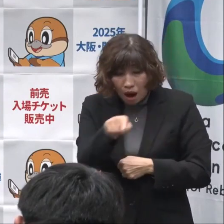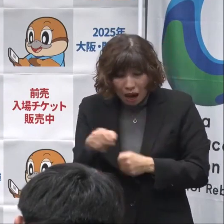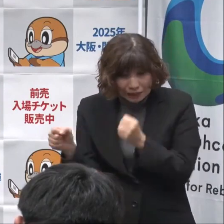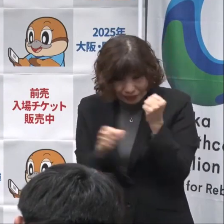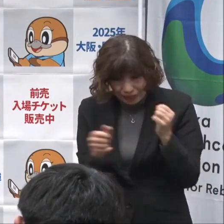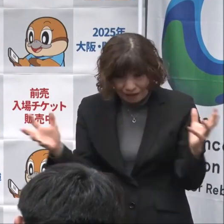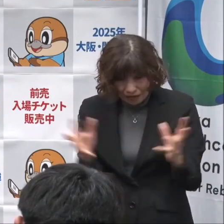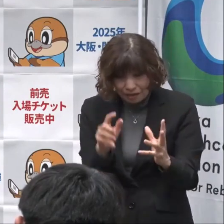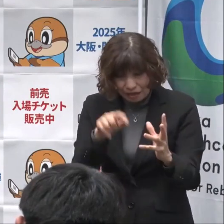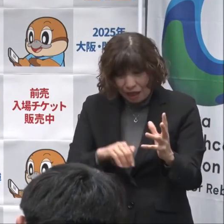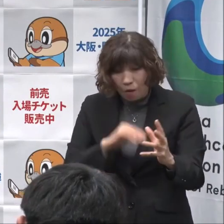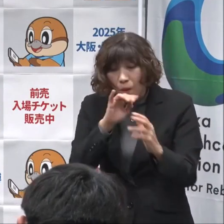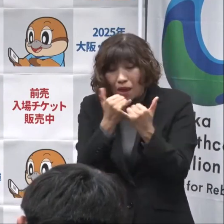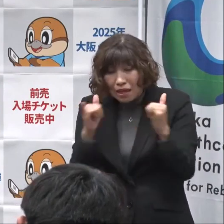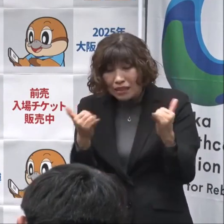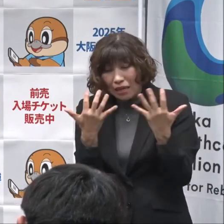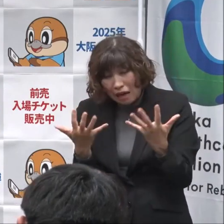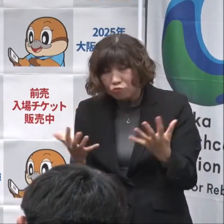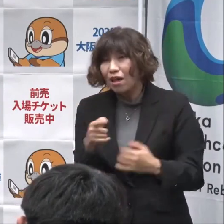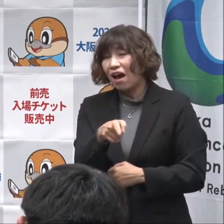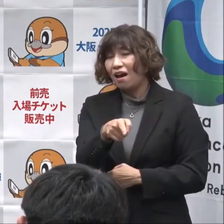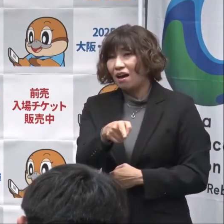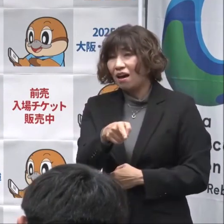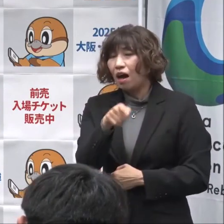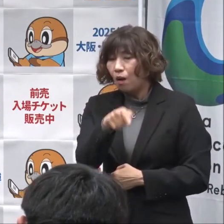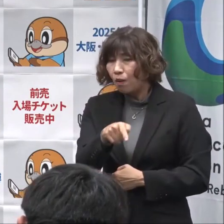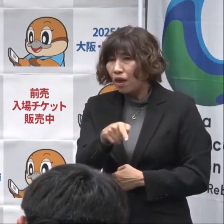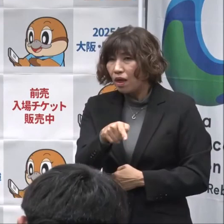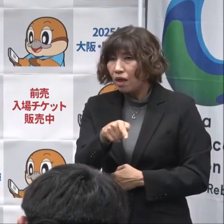ておられますけれども、二次避難をもっと